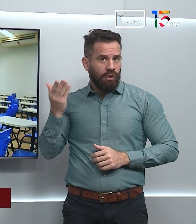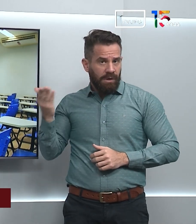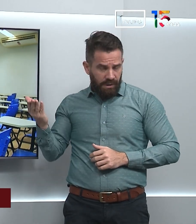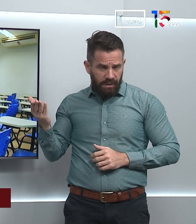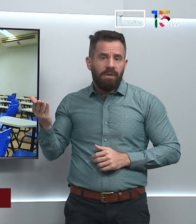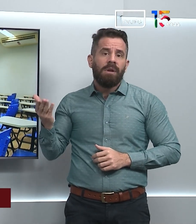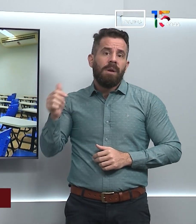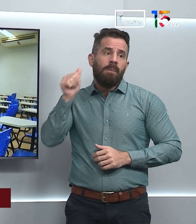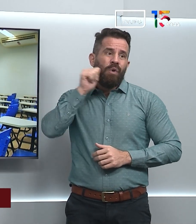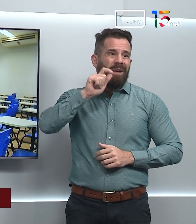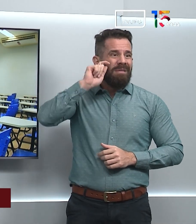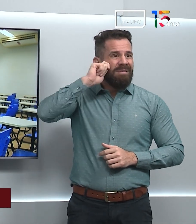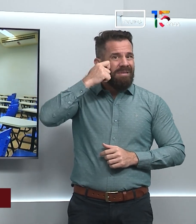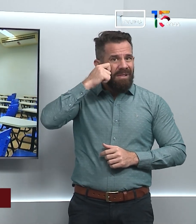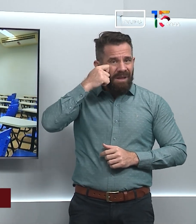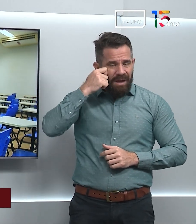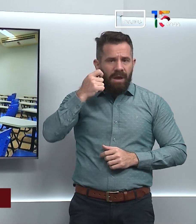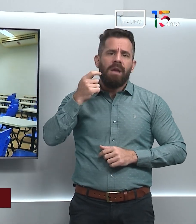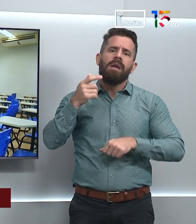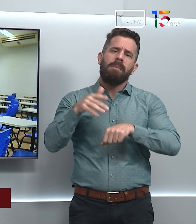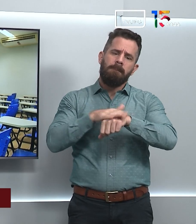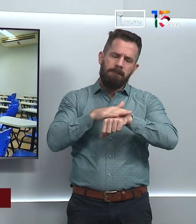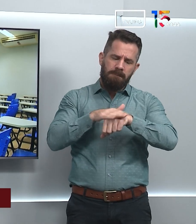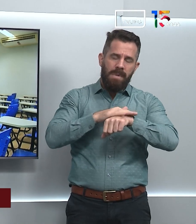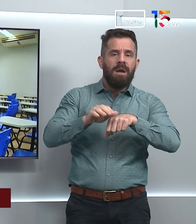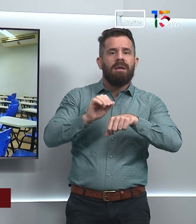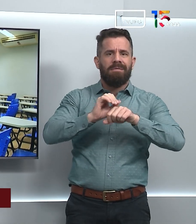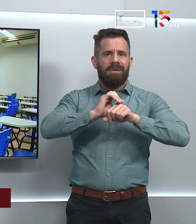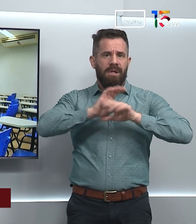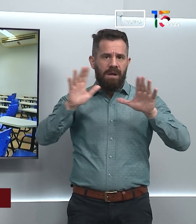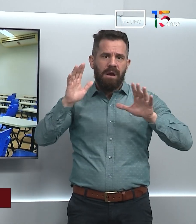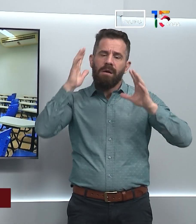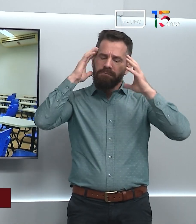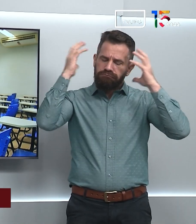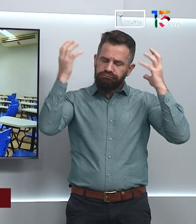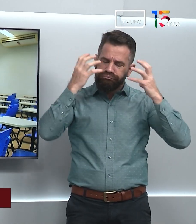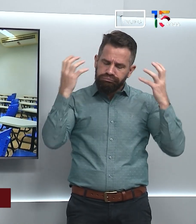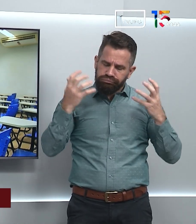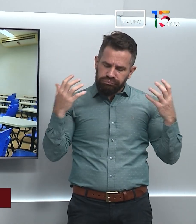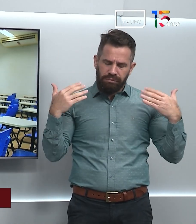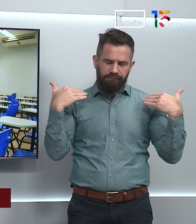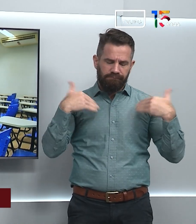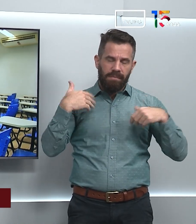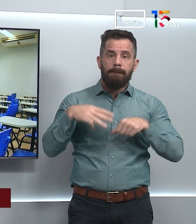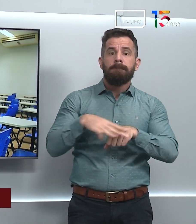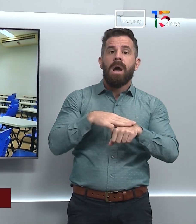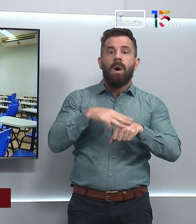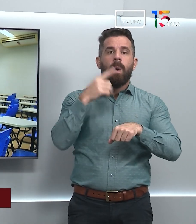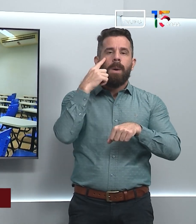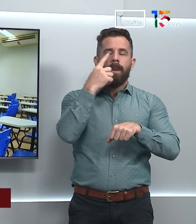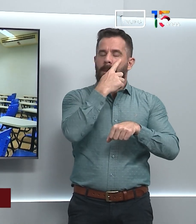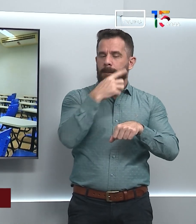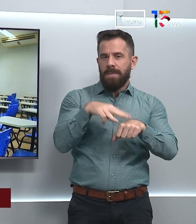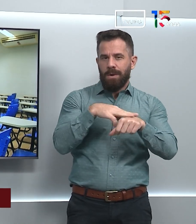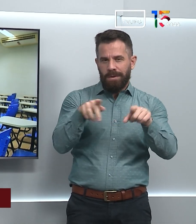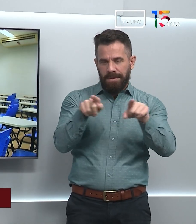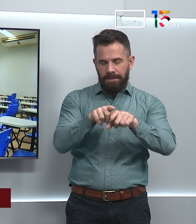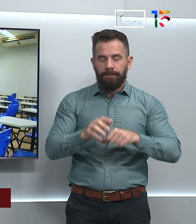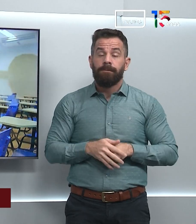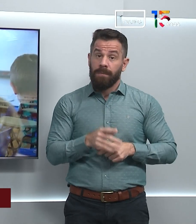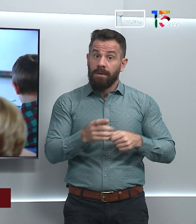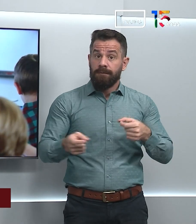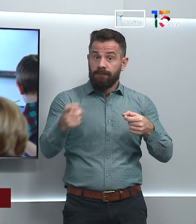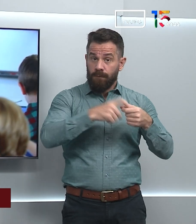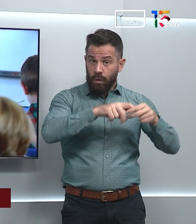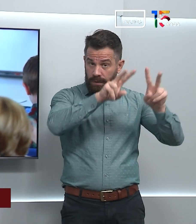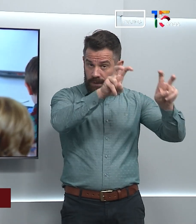sou uma mulher negra de pele clara, tenho olhos castanhos, meus cabelos são castanhos cacheados na altura dos ombros. Bom, voltando.